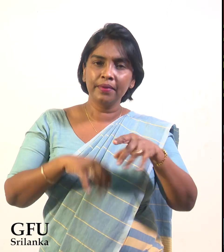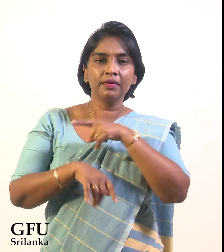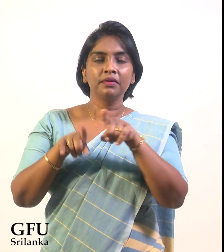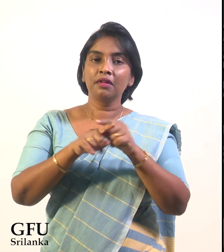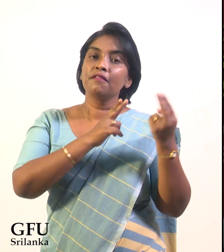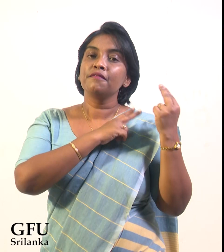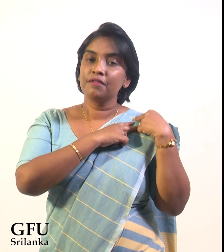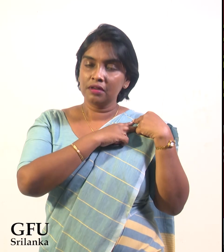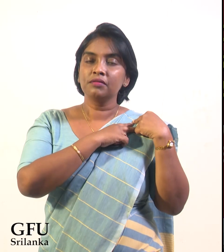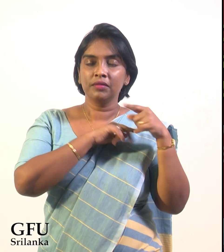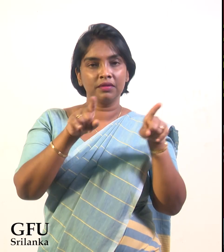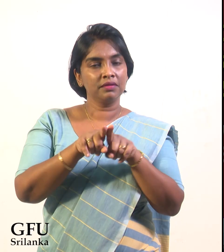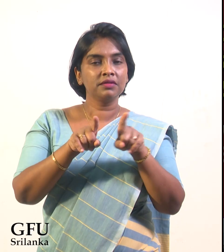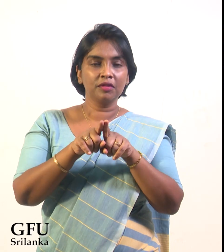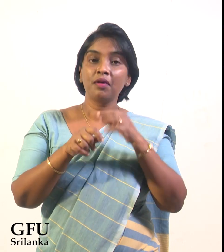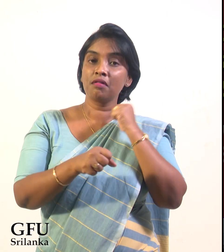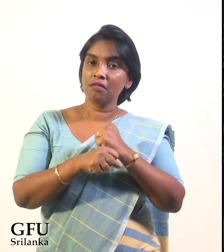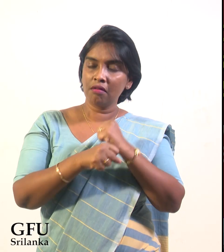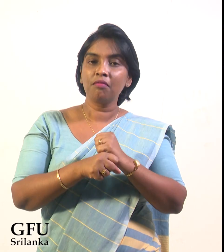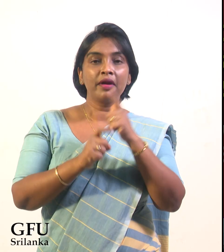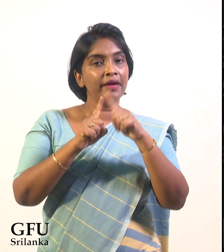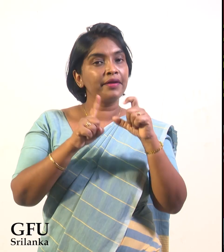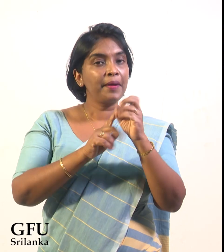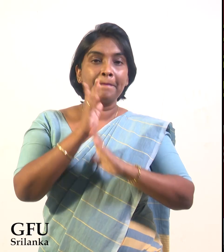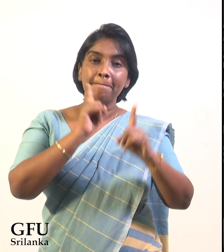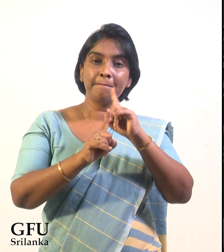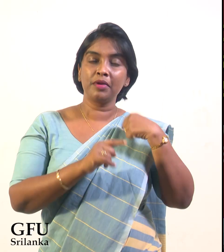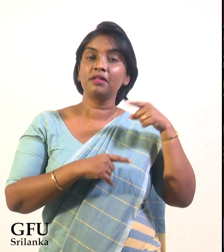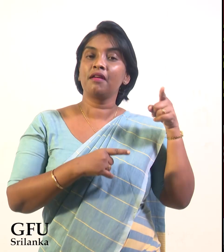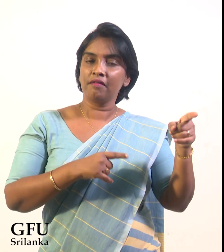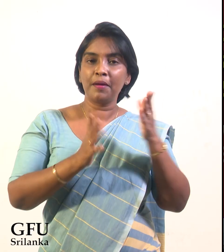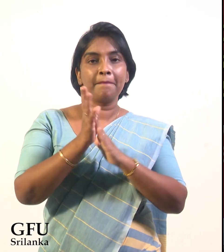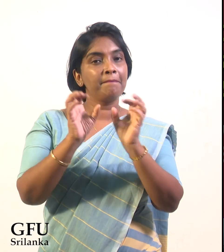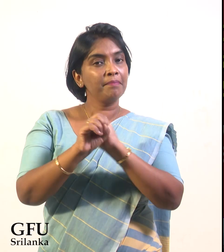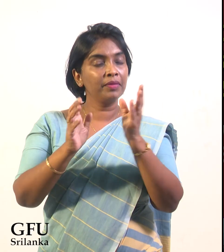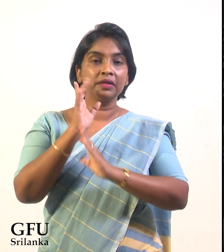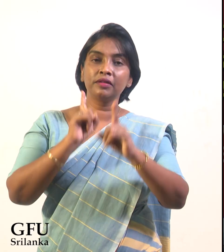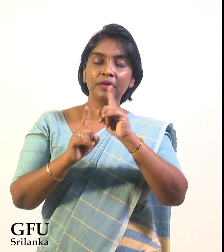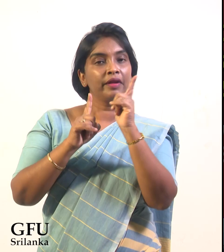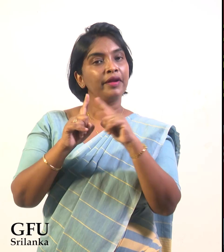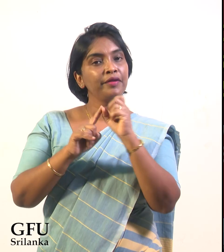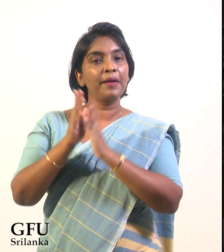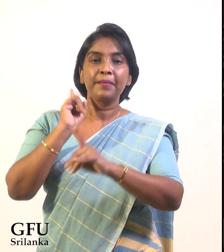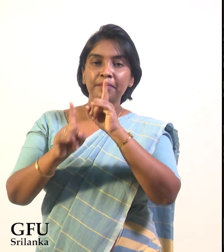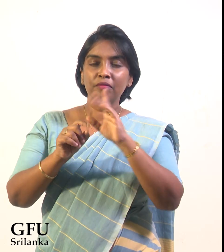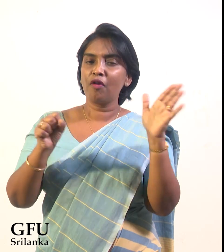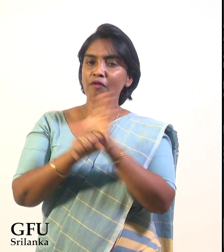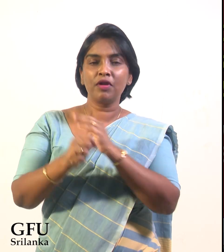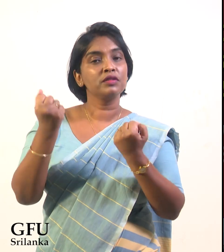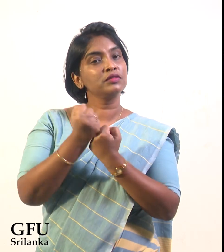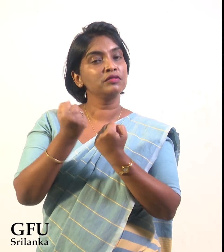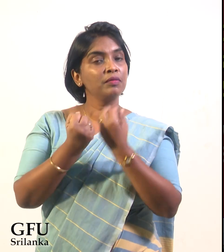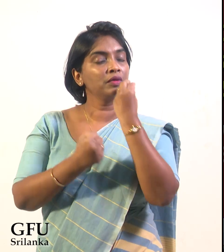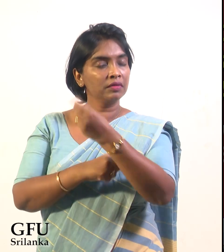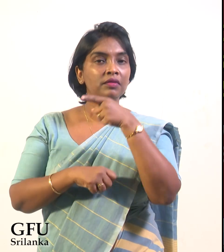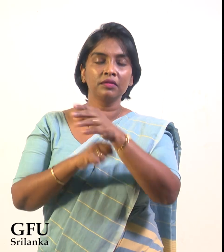නොවන විදිහට වග බලා ගැනීමේ වගකීම යුතුකම රජයට සහ අධ්‍යාපන අමාත්‍යාංශයට තිබෙන නිසා මාධ්‍ය අමාත්‍යාංශත් අධ්‍යාපන අමාත්‍යාංශත් ඒට